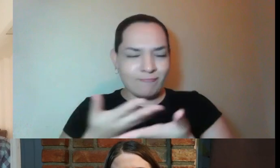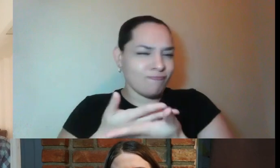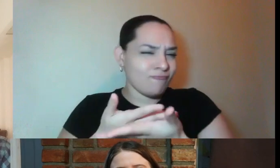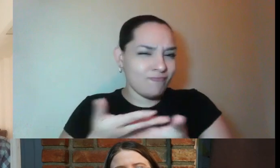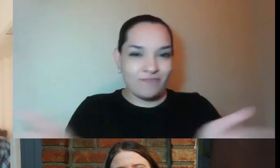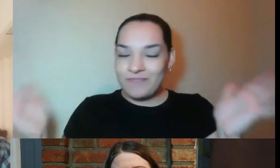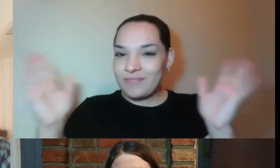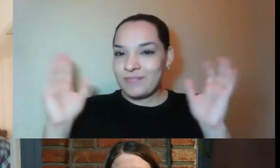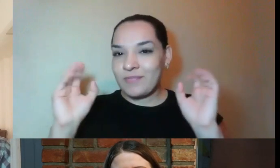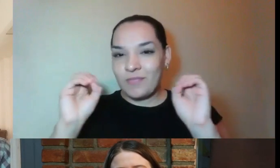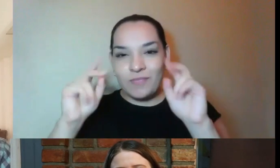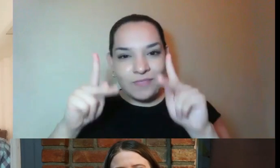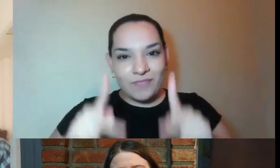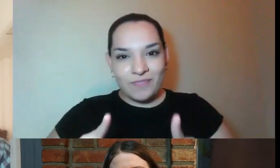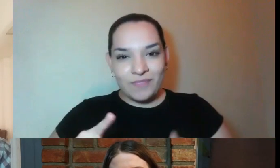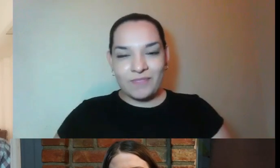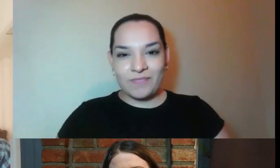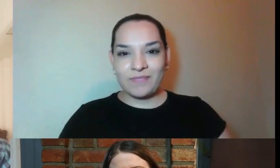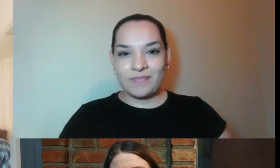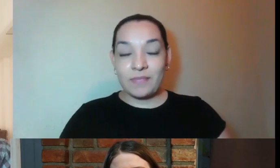un montón de posibilidades